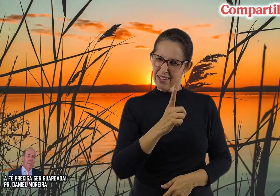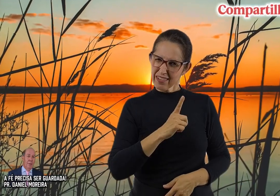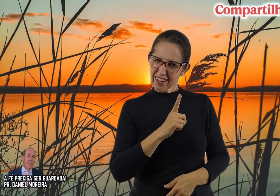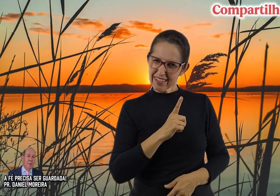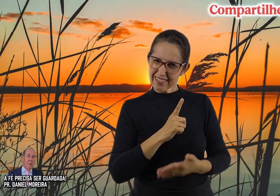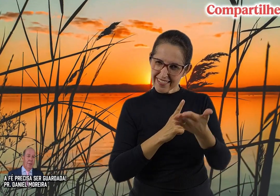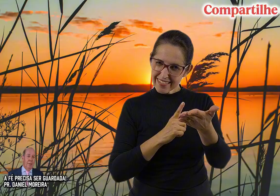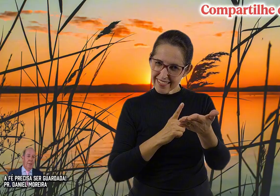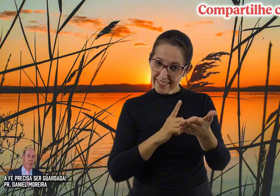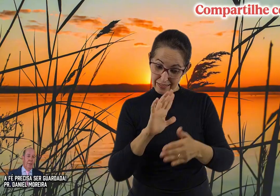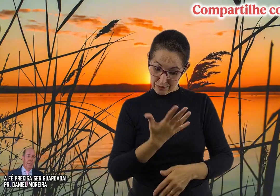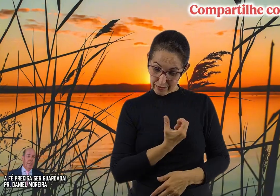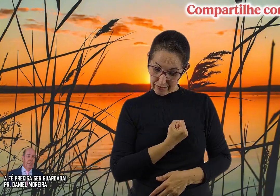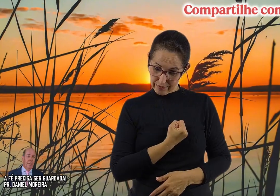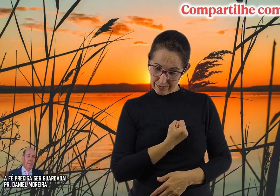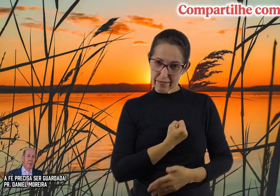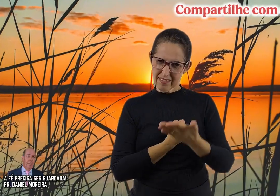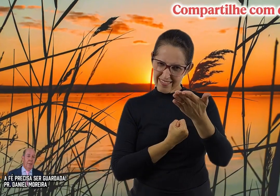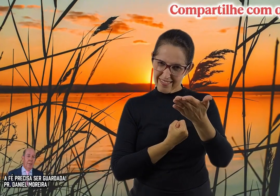coroa hoje?